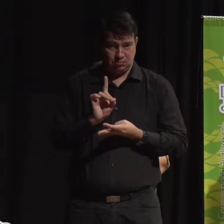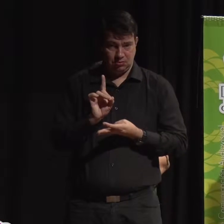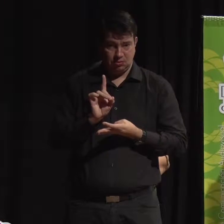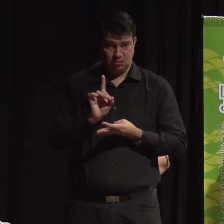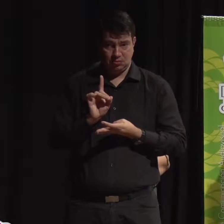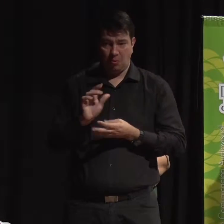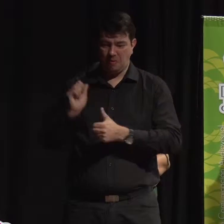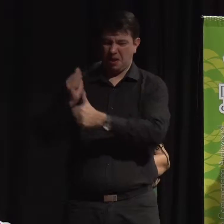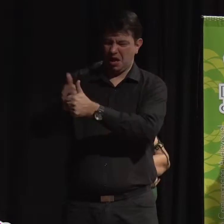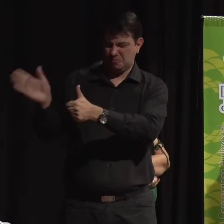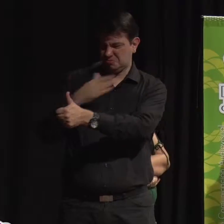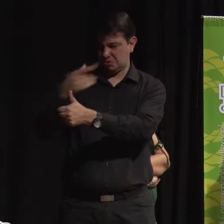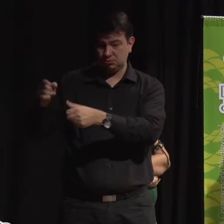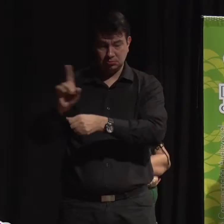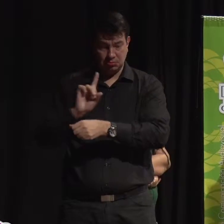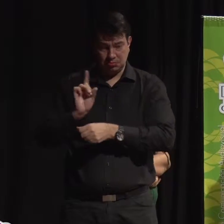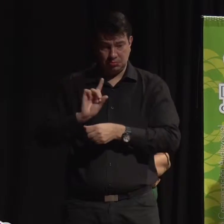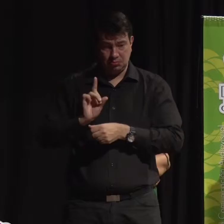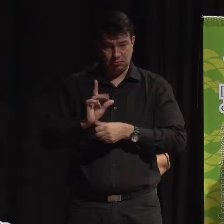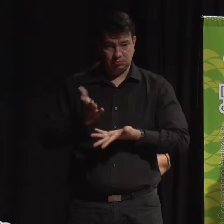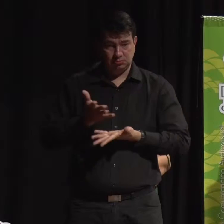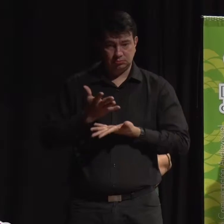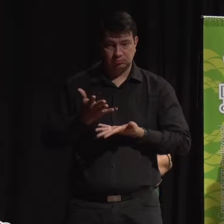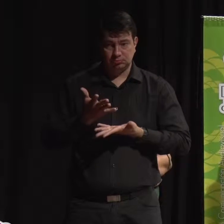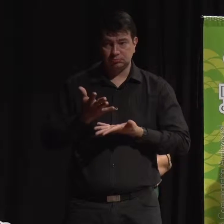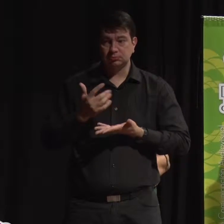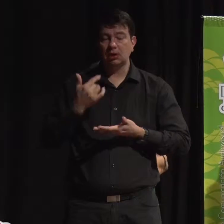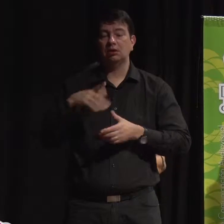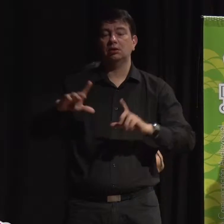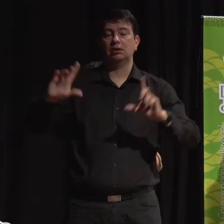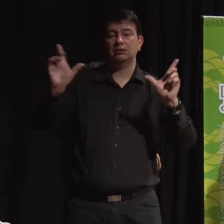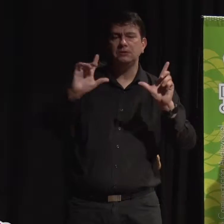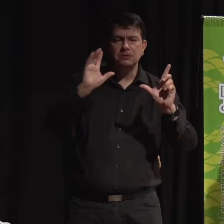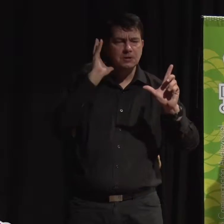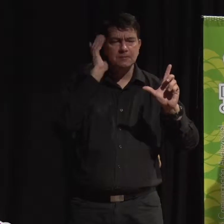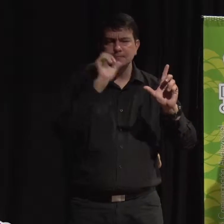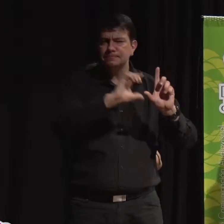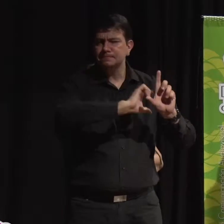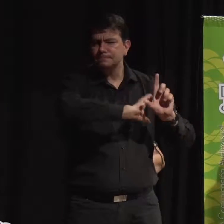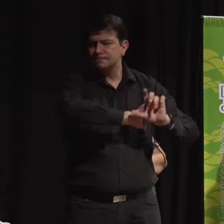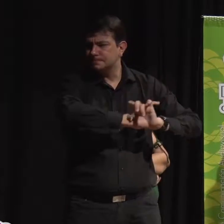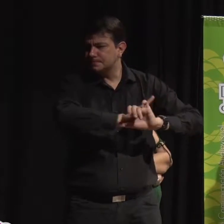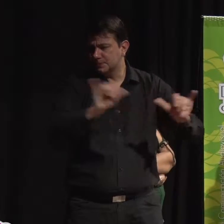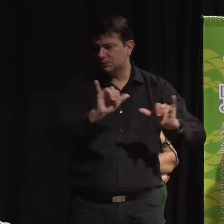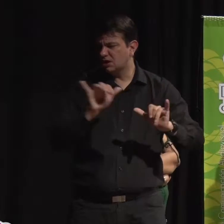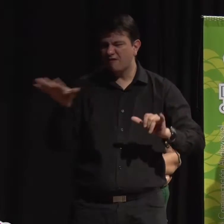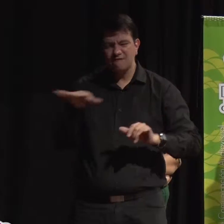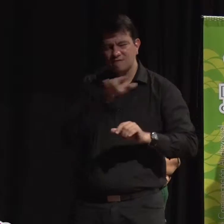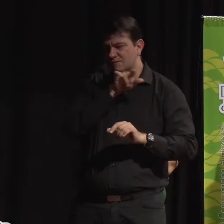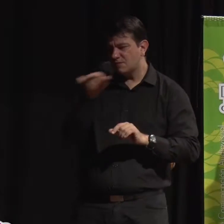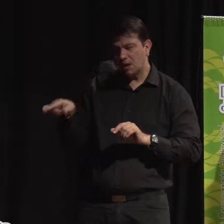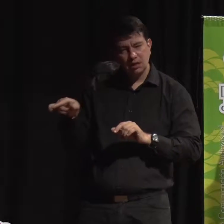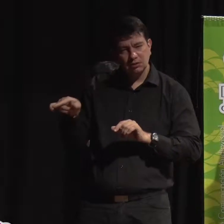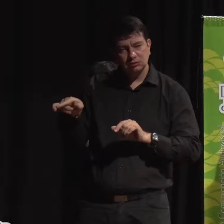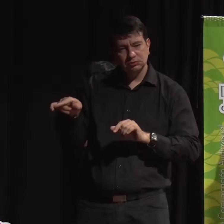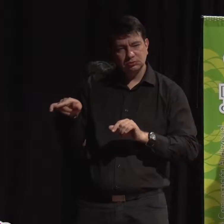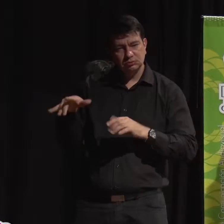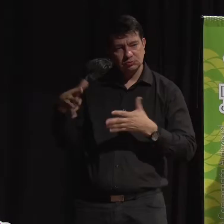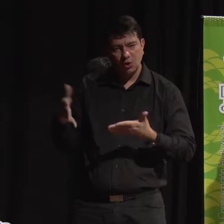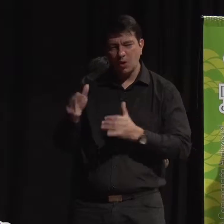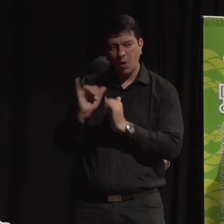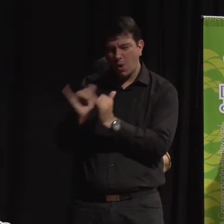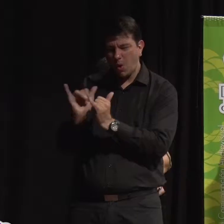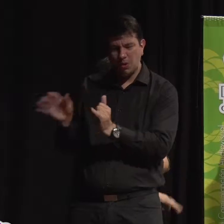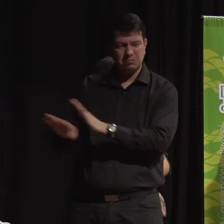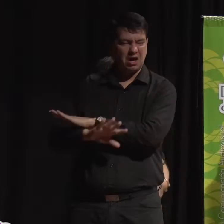violento sin embargo en los medios de comunicación insisten en remarcar que nuestro barrio y los barrios vecinos la juventud